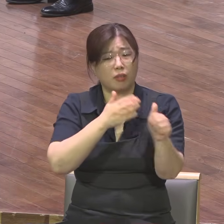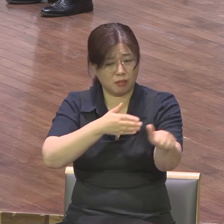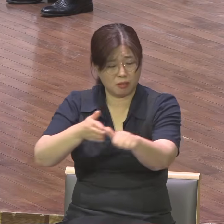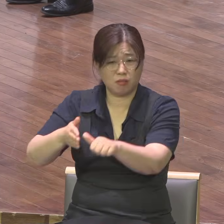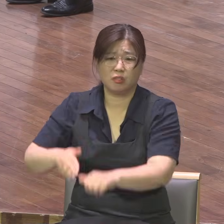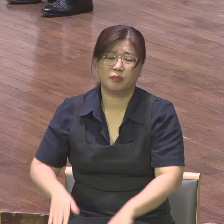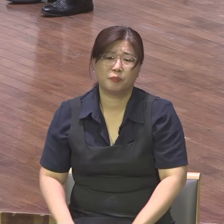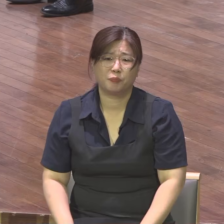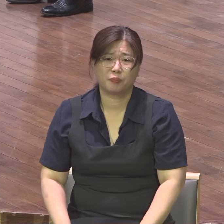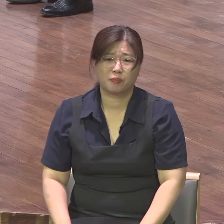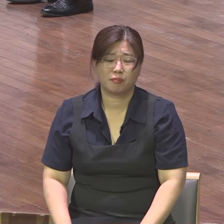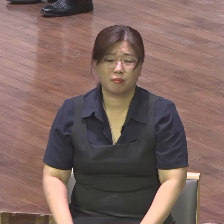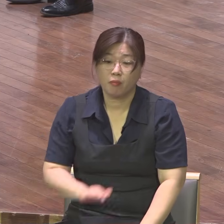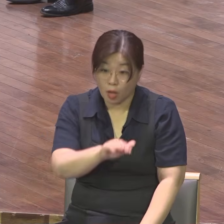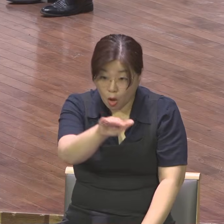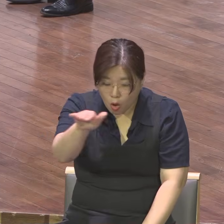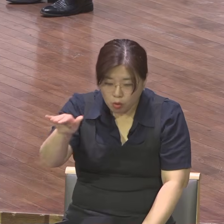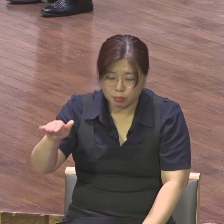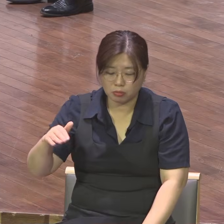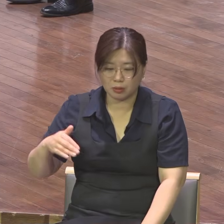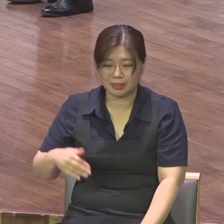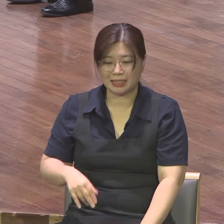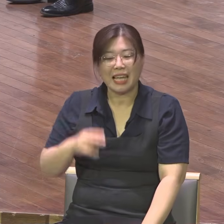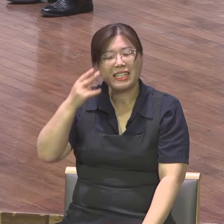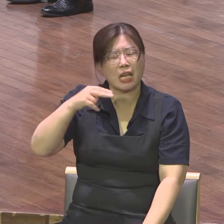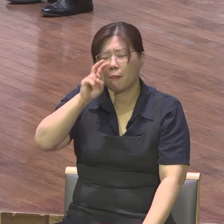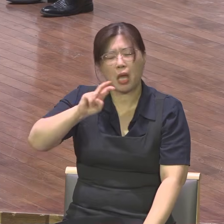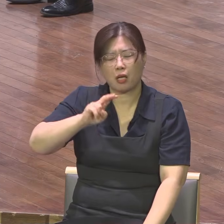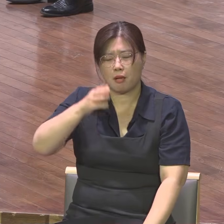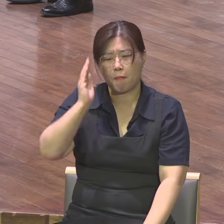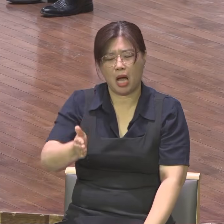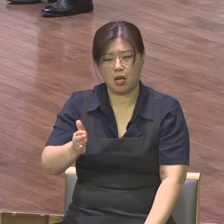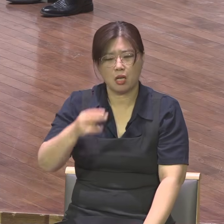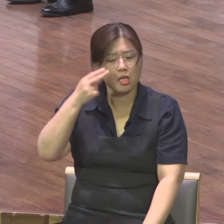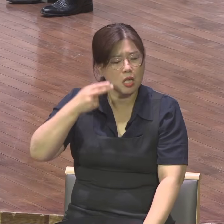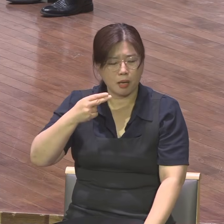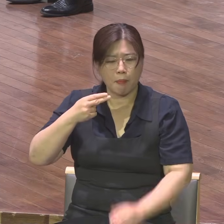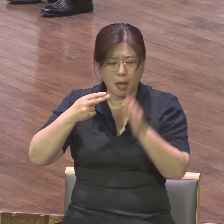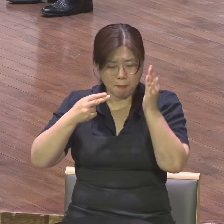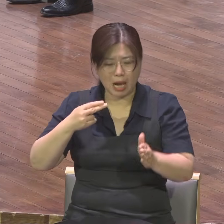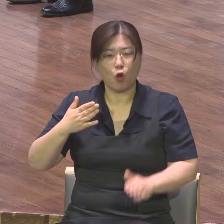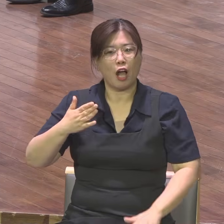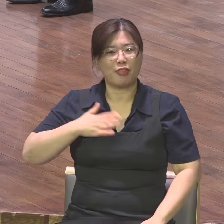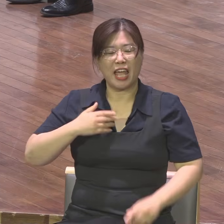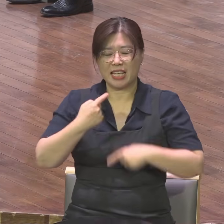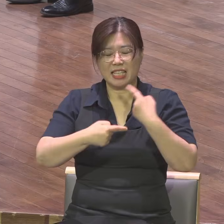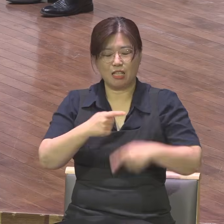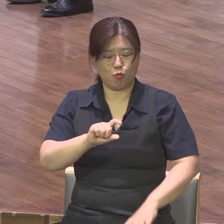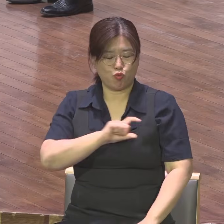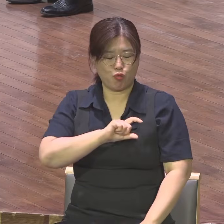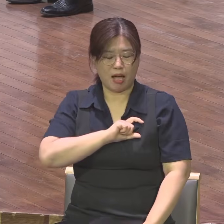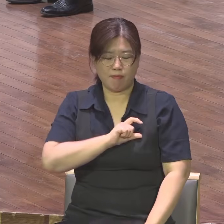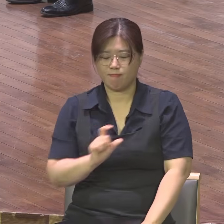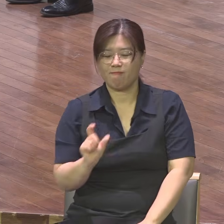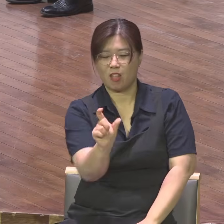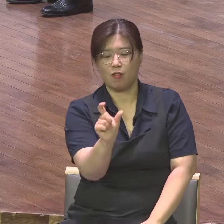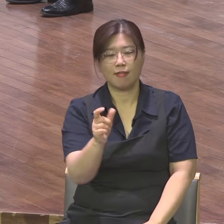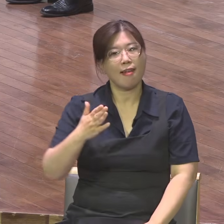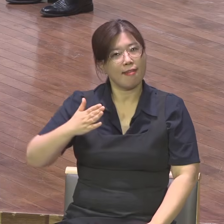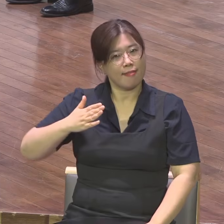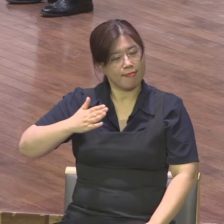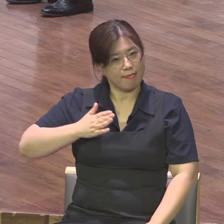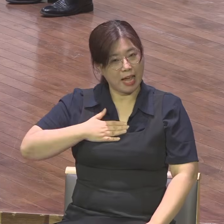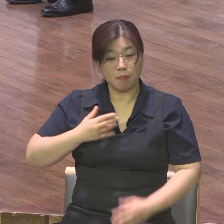많은데 나의 애가를 안 써서 그렇지 막 분들 많아요. 오늘부터 그렇게 의식하고 한번 써보세요. 하나님 에레미야가 애가 쓴 것처럼 나도